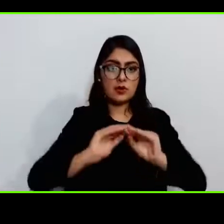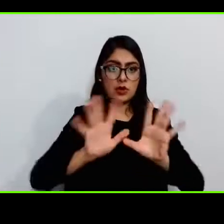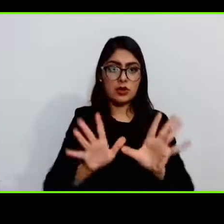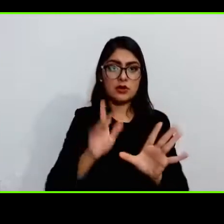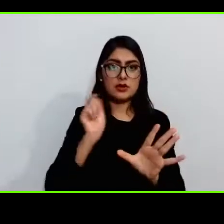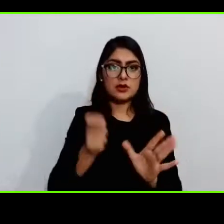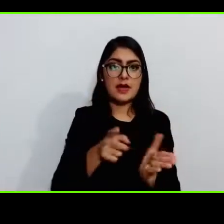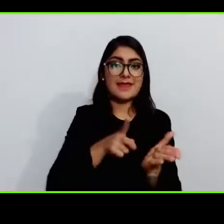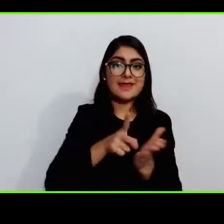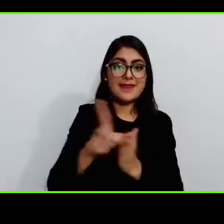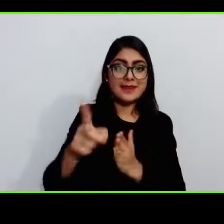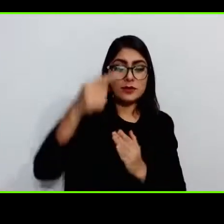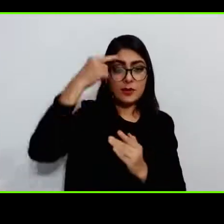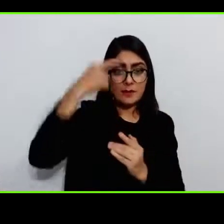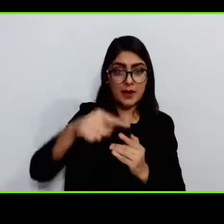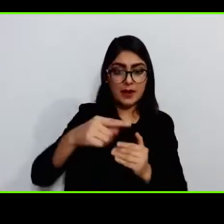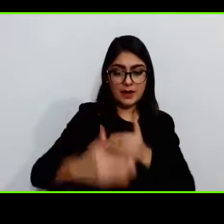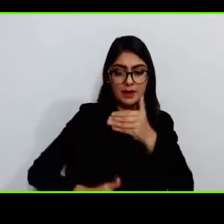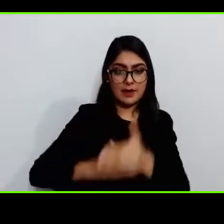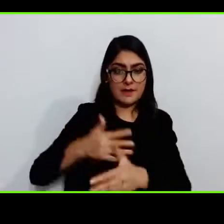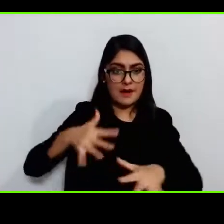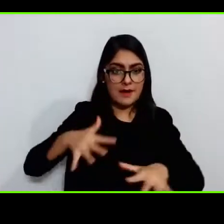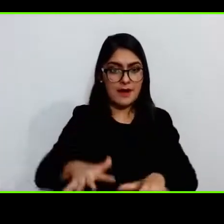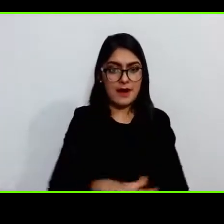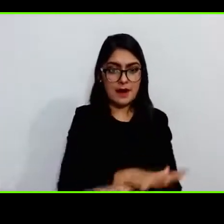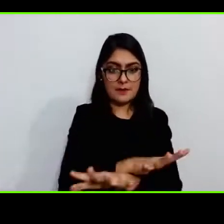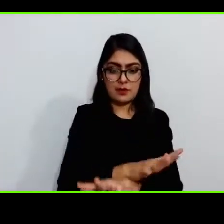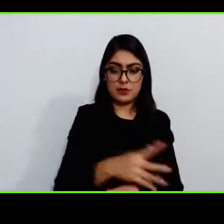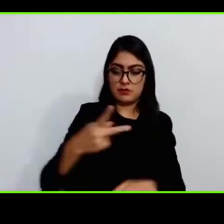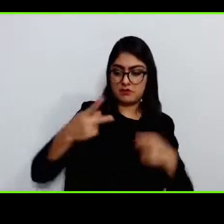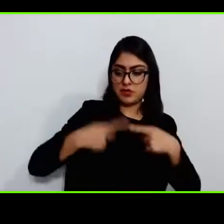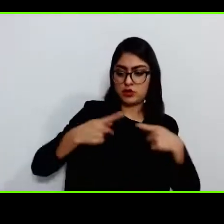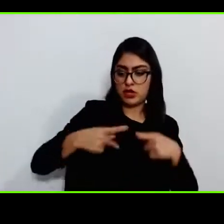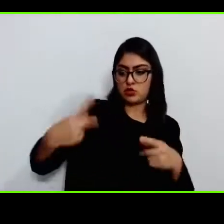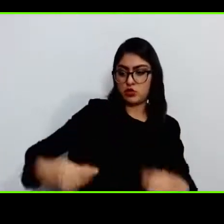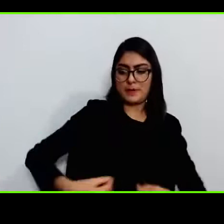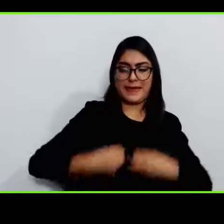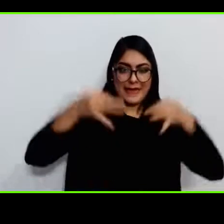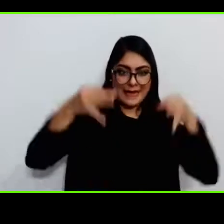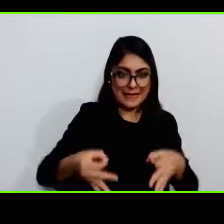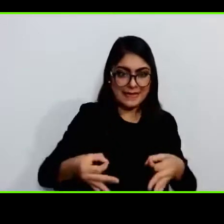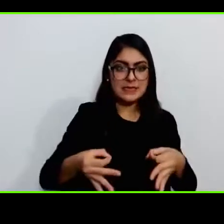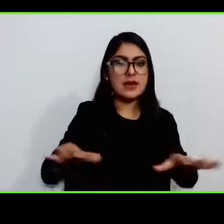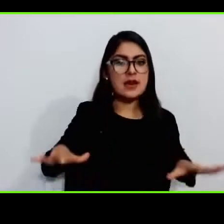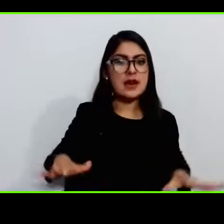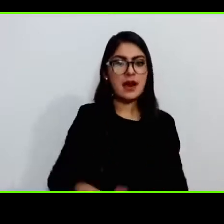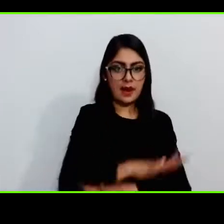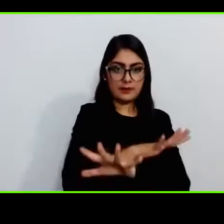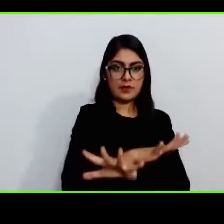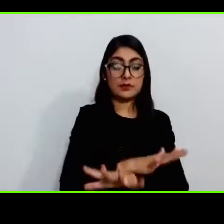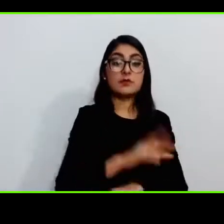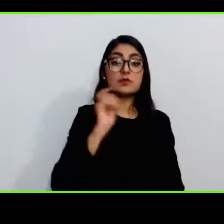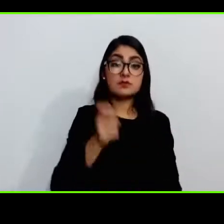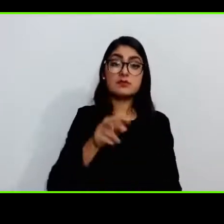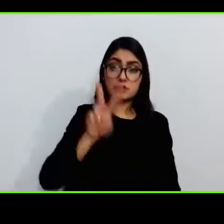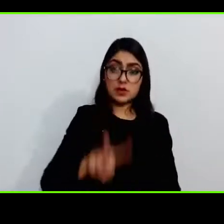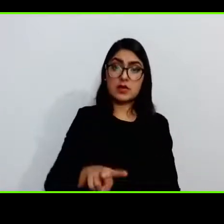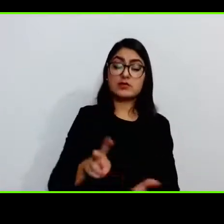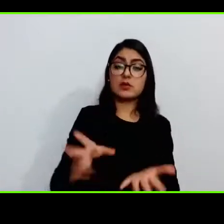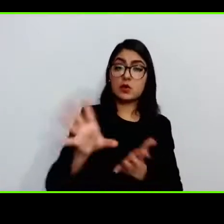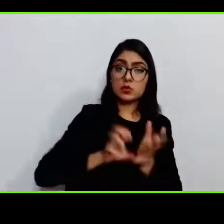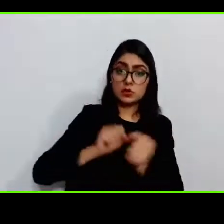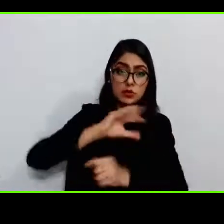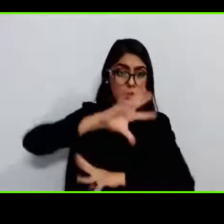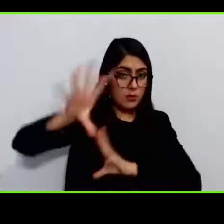promesas transformadoras de la realidad social, ¿no? Así como ya decía que no todas las constituciones tienen derechos sociales, pues